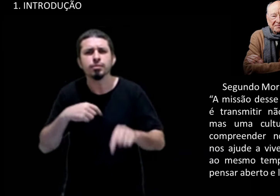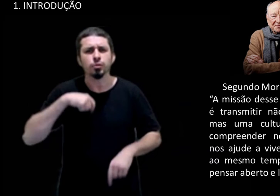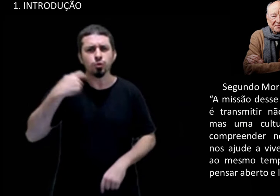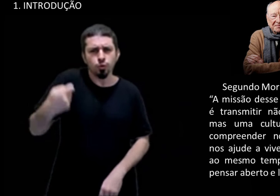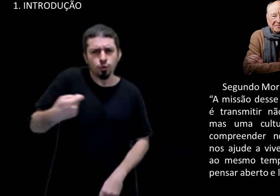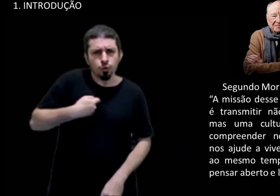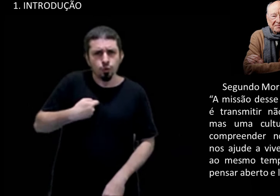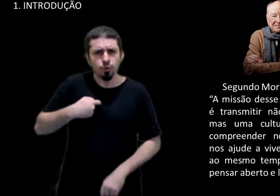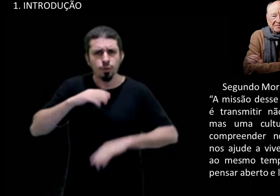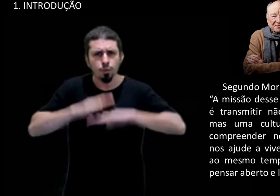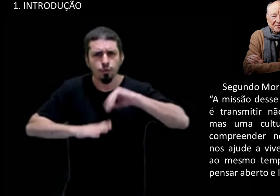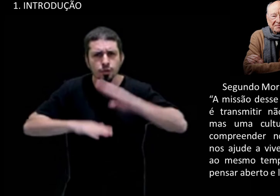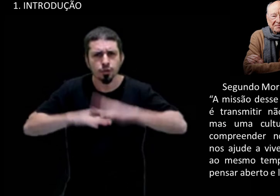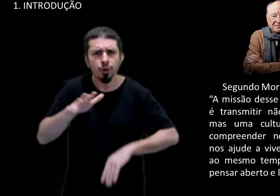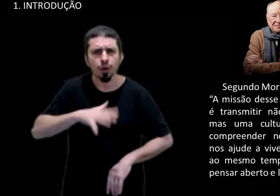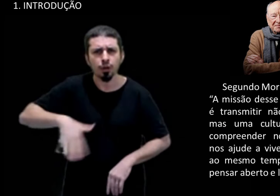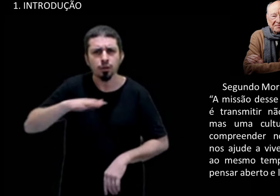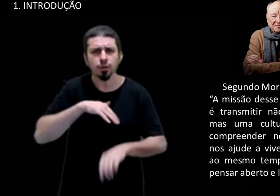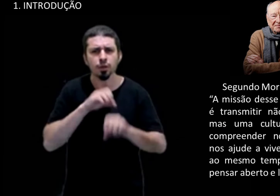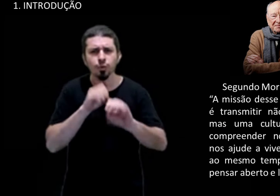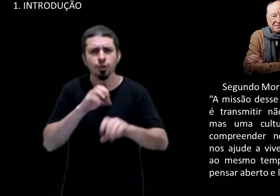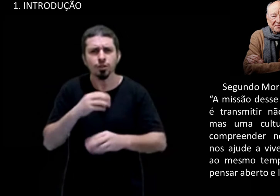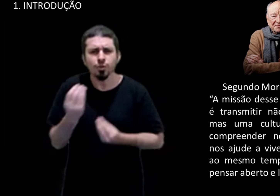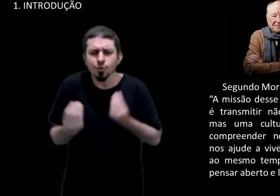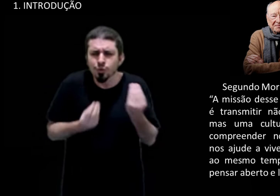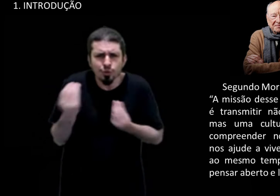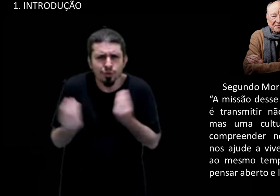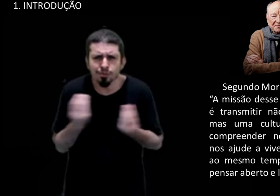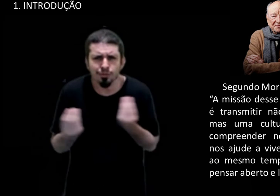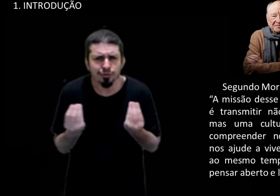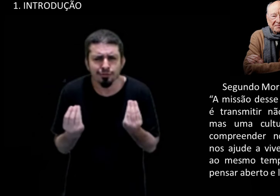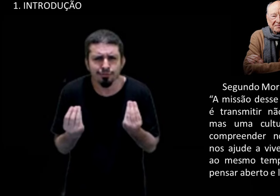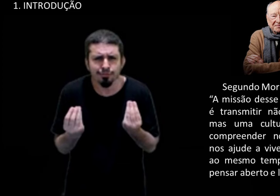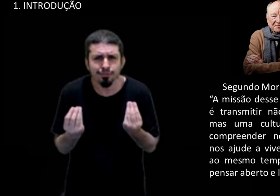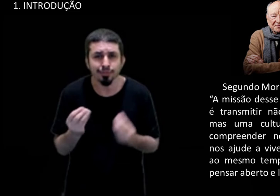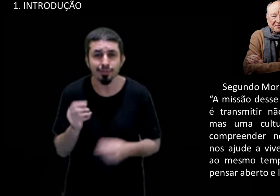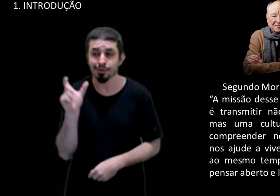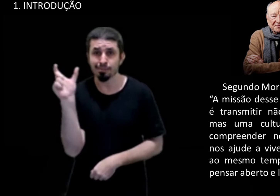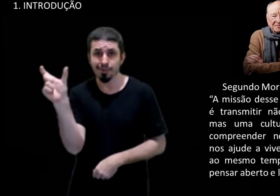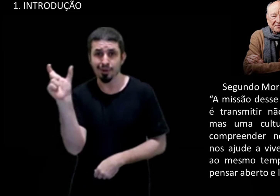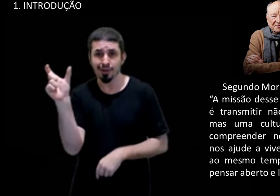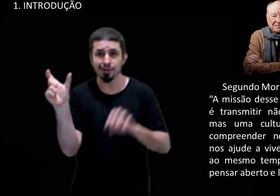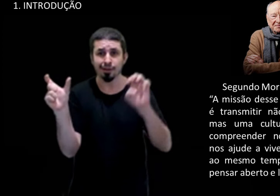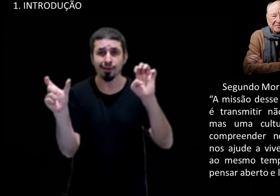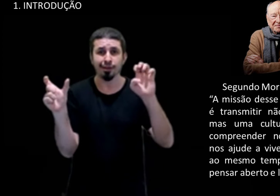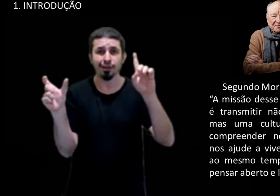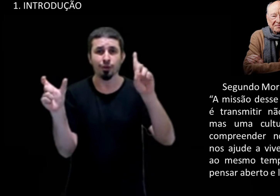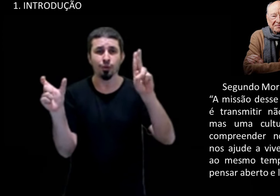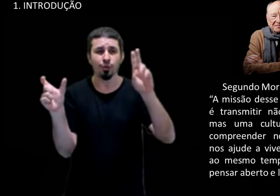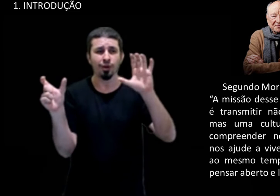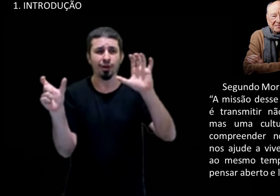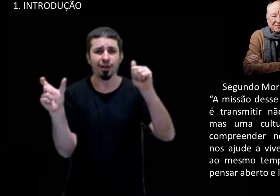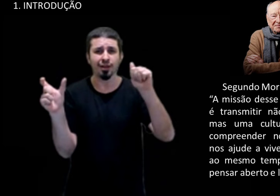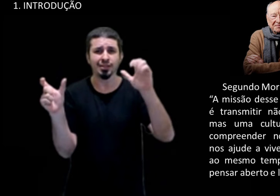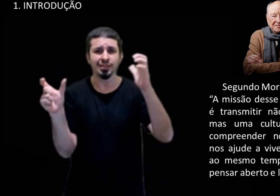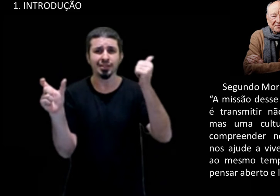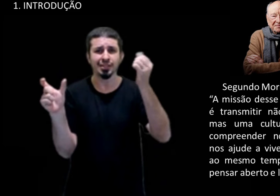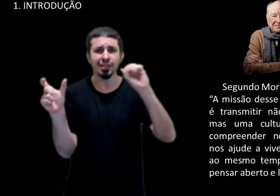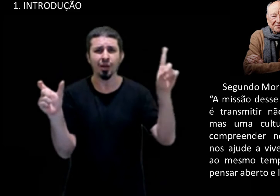questionar acerca do nosso papel como profissionais da área da educação. A palavra educação comporta uma